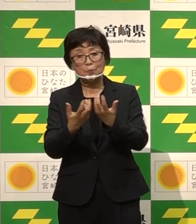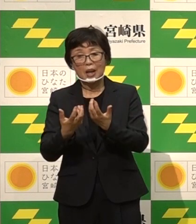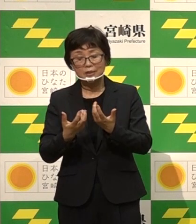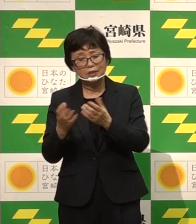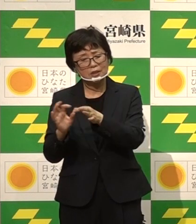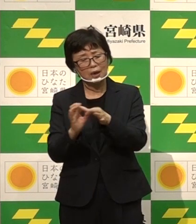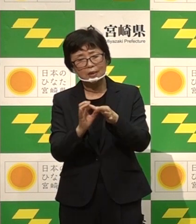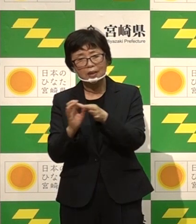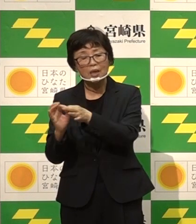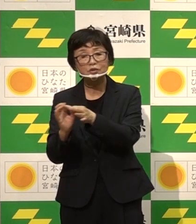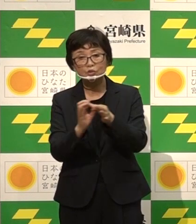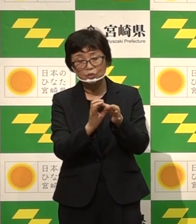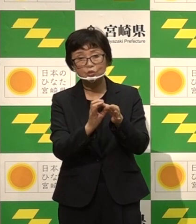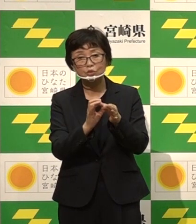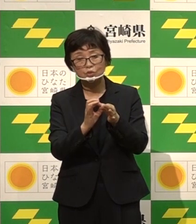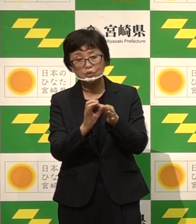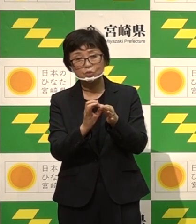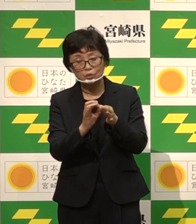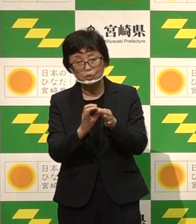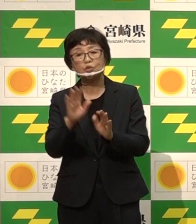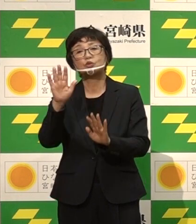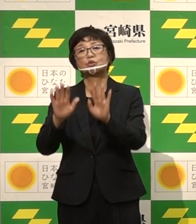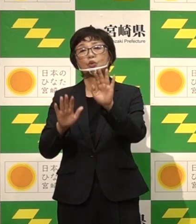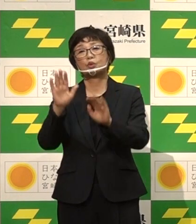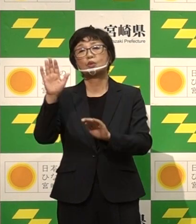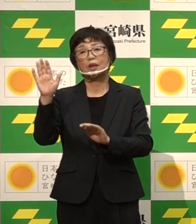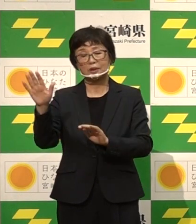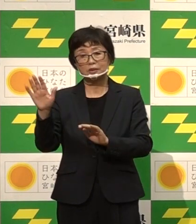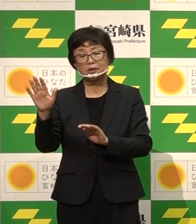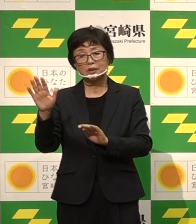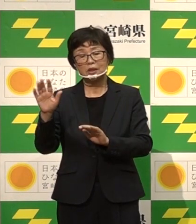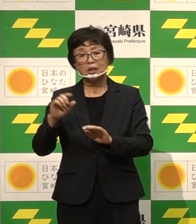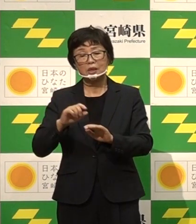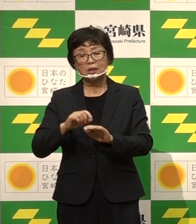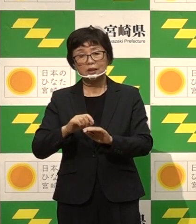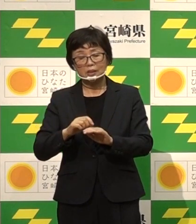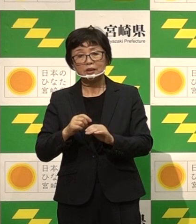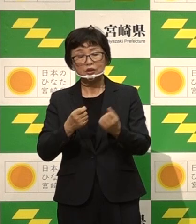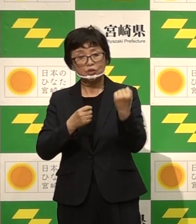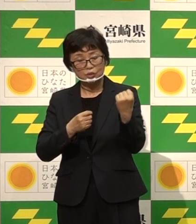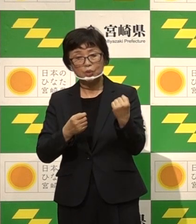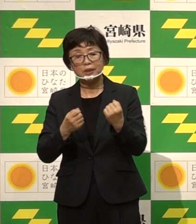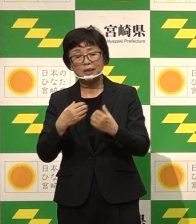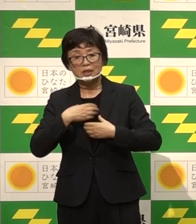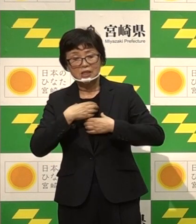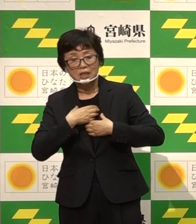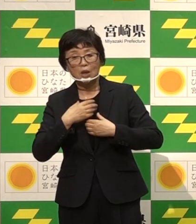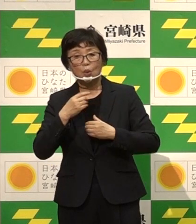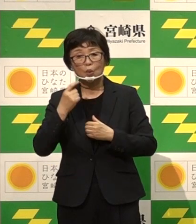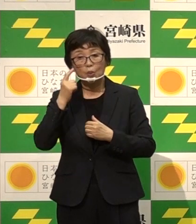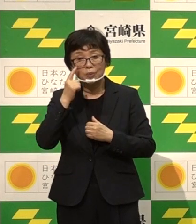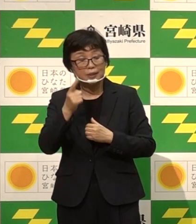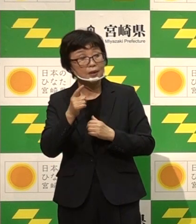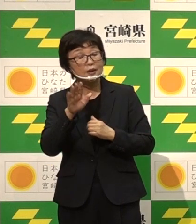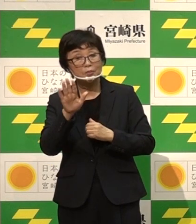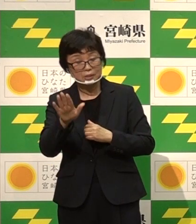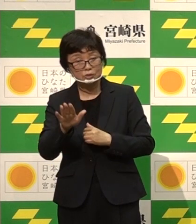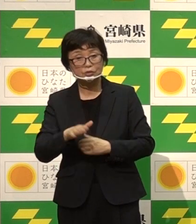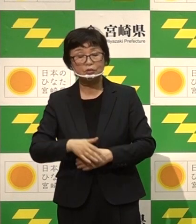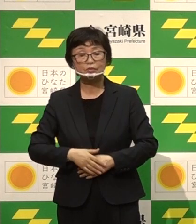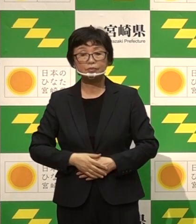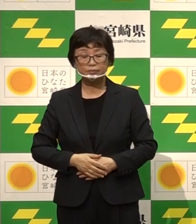という危機的な状況ですね、強い危機感を持って見て、この数字を見ております